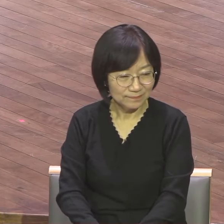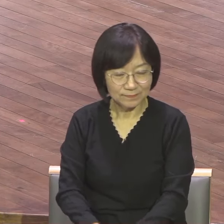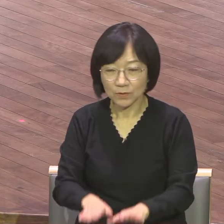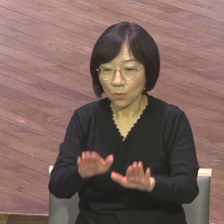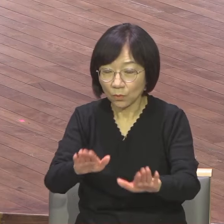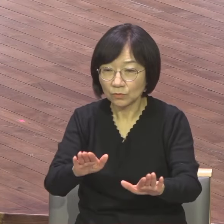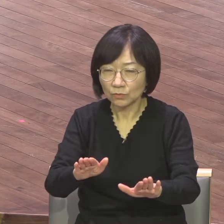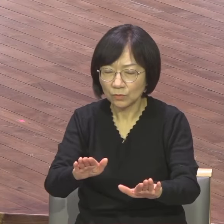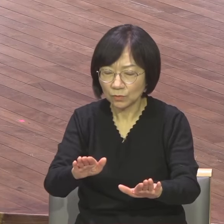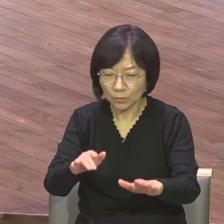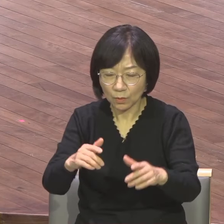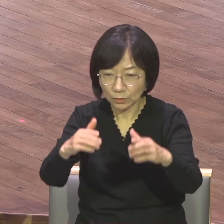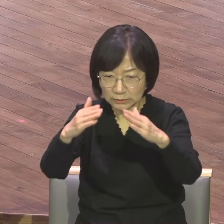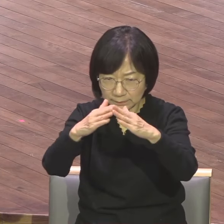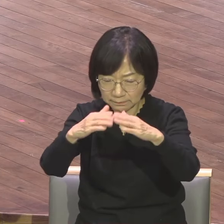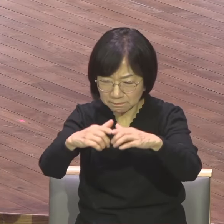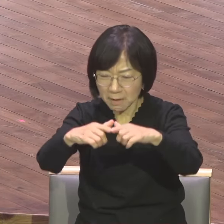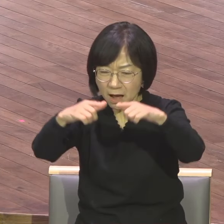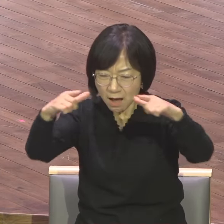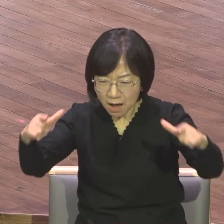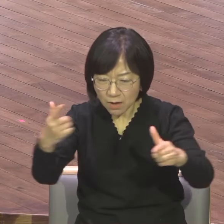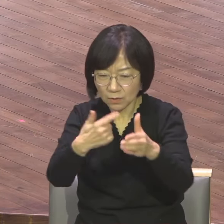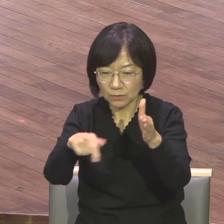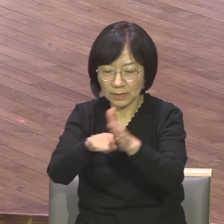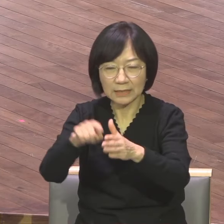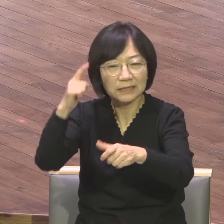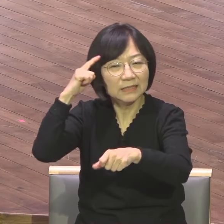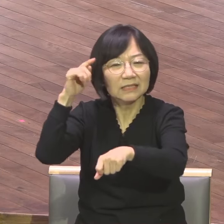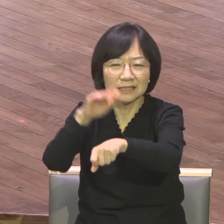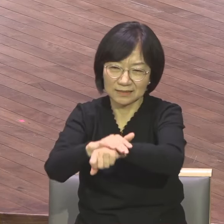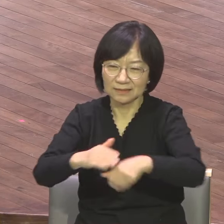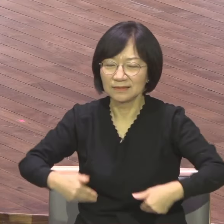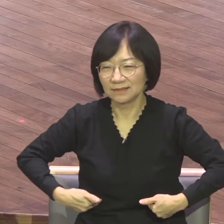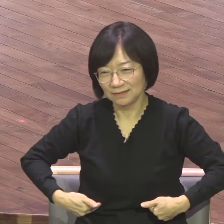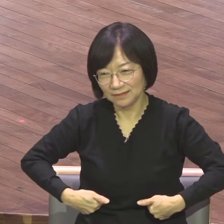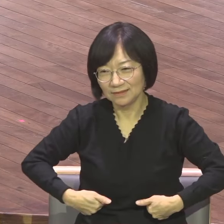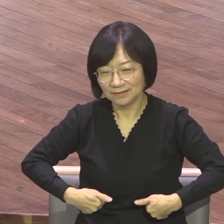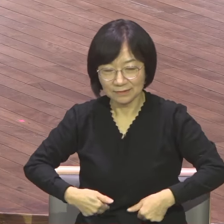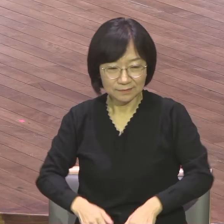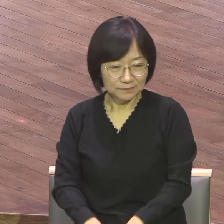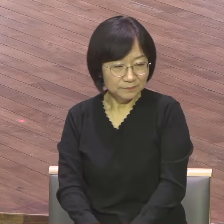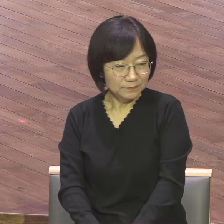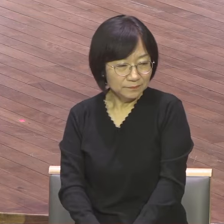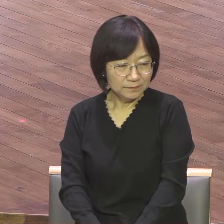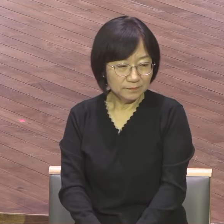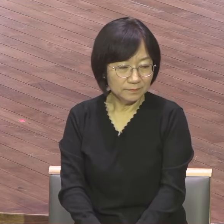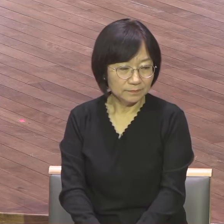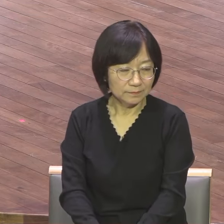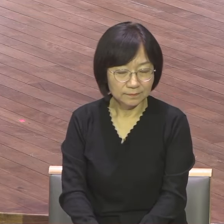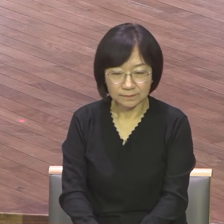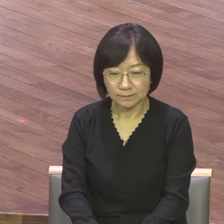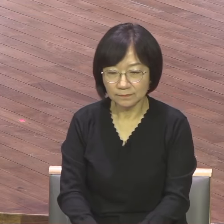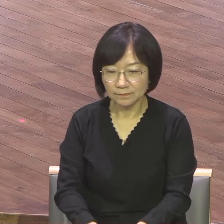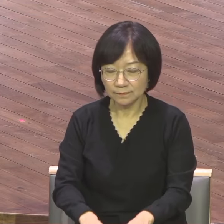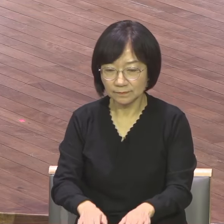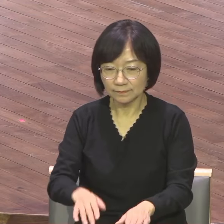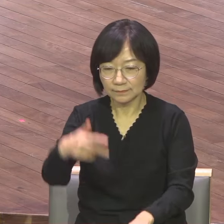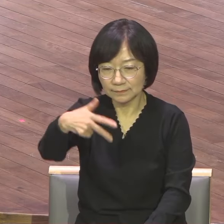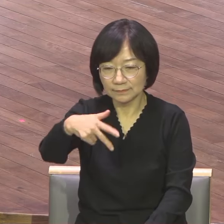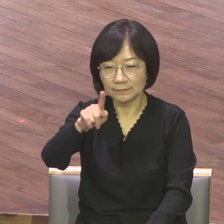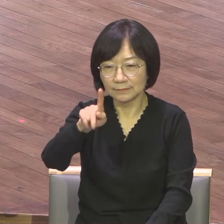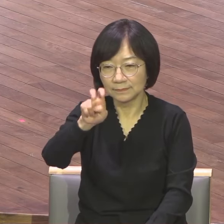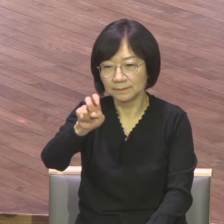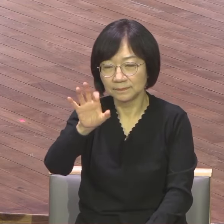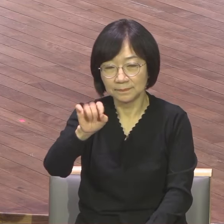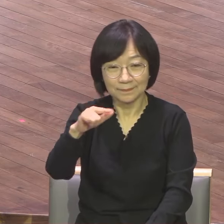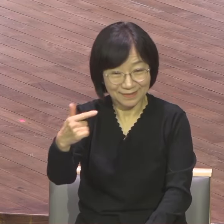넓히는 지혜가 있어야 됩니다. 언약 성취의 자리에 설 수 있도록 오늘부터 시작되는 자문 강의를 통해서